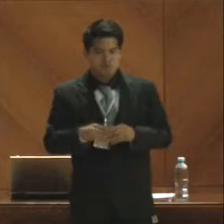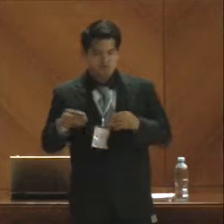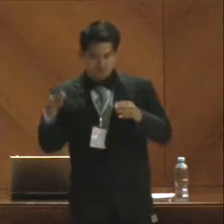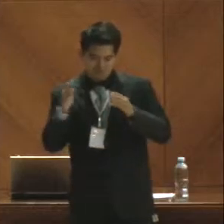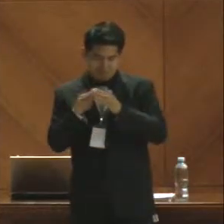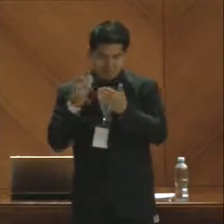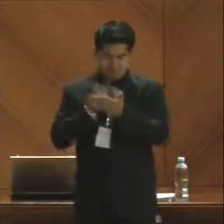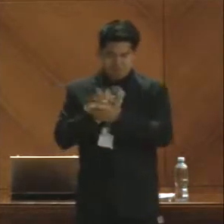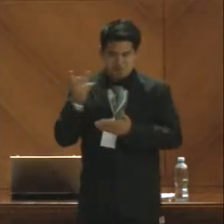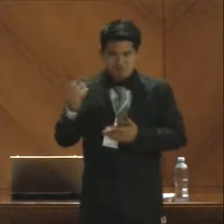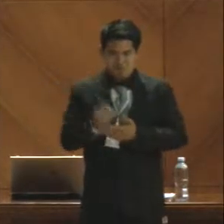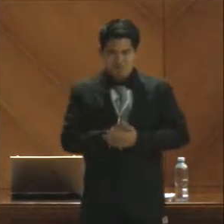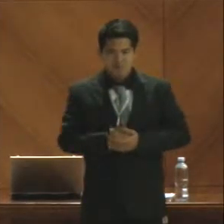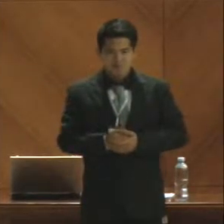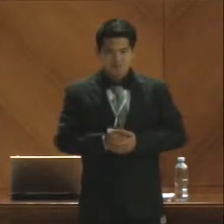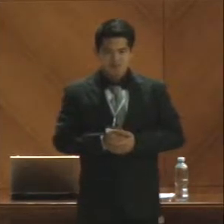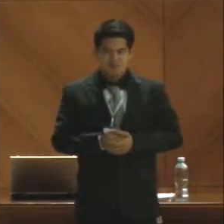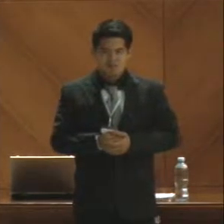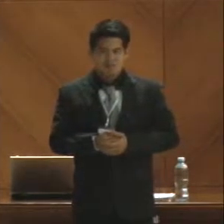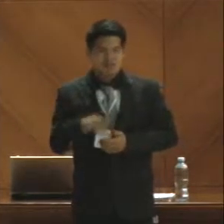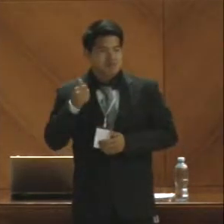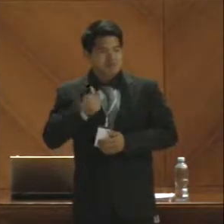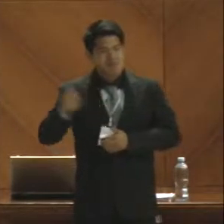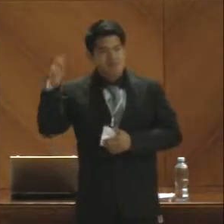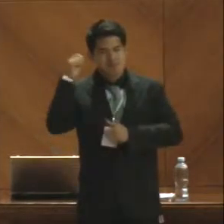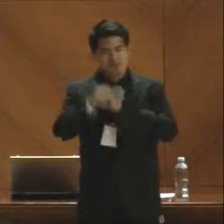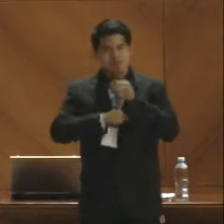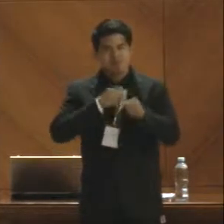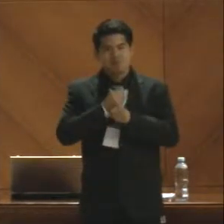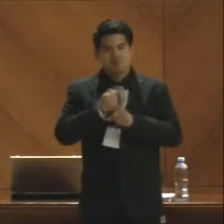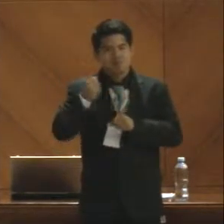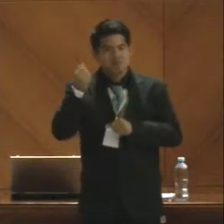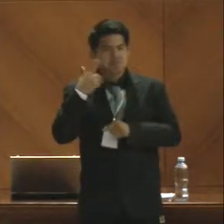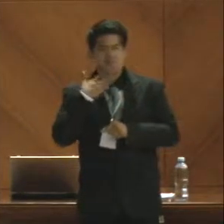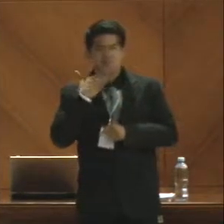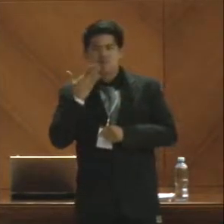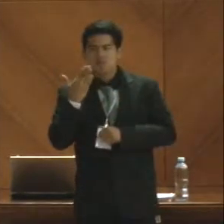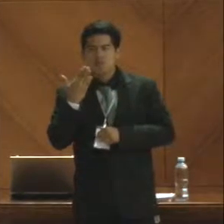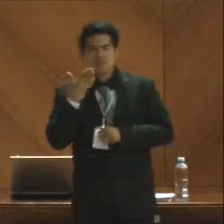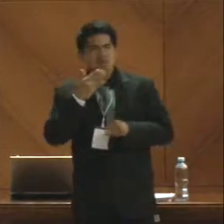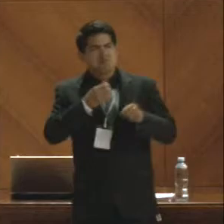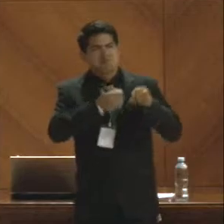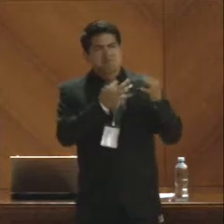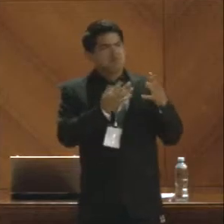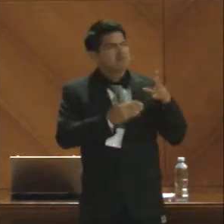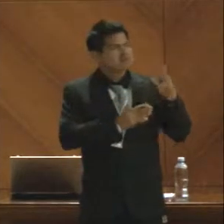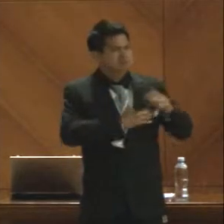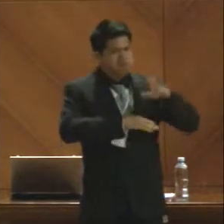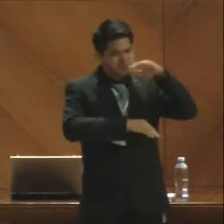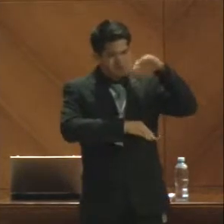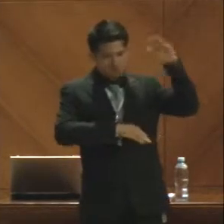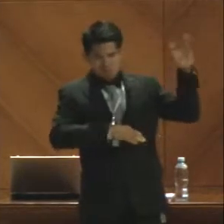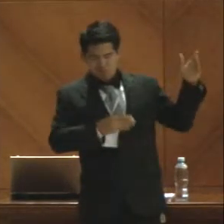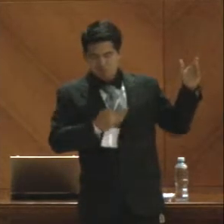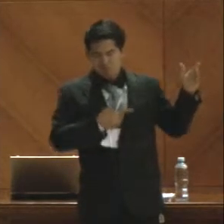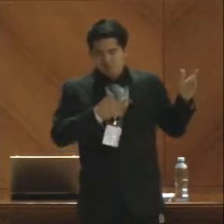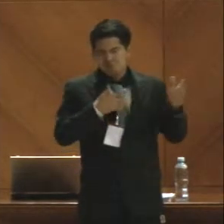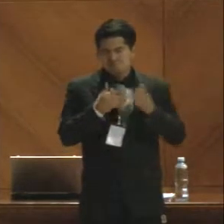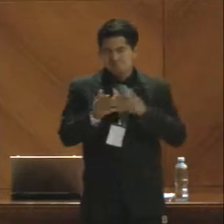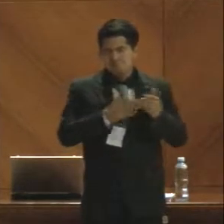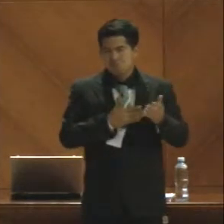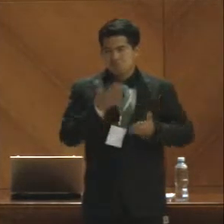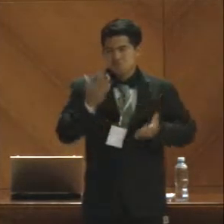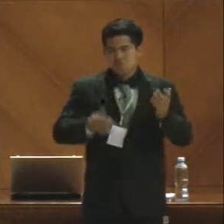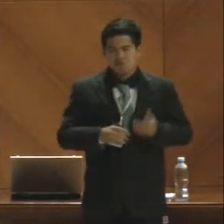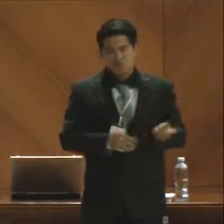Chillos, en zona de la Ar, hace 10 años no cuantificaba los peligros de vivir en un sitio donde va a haber un tsunami